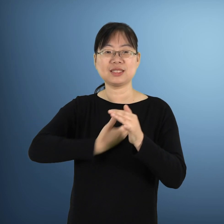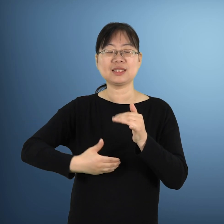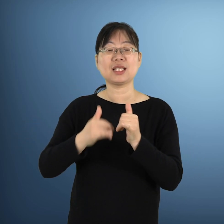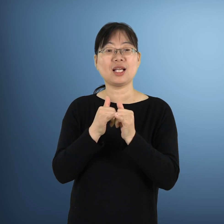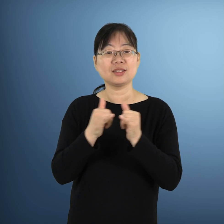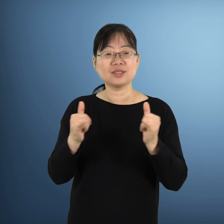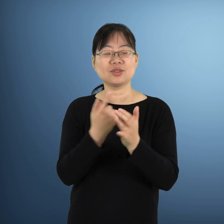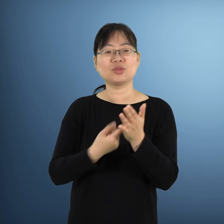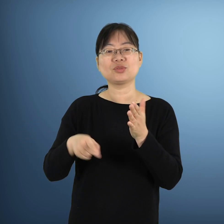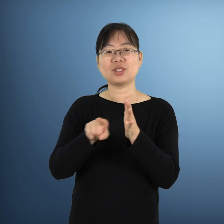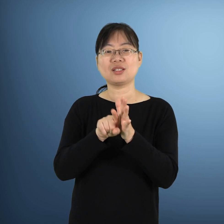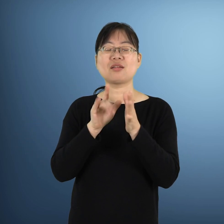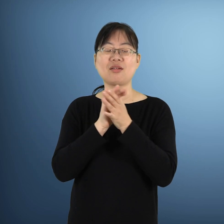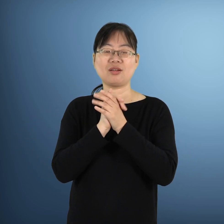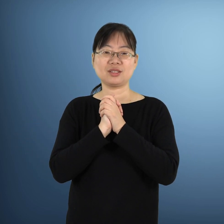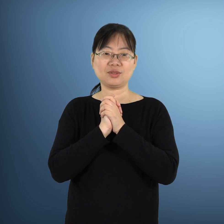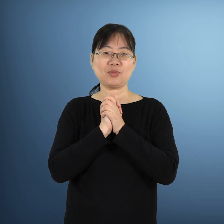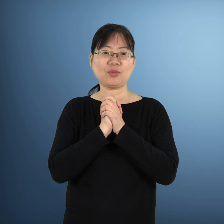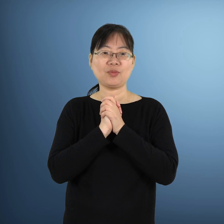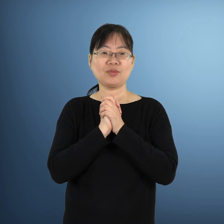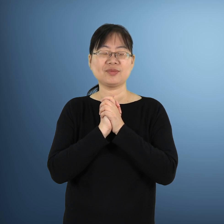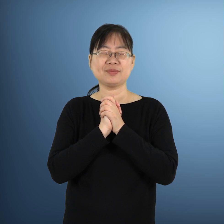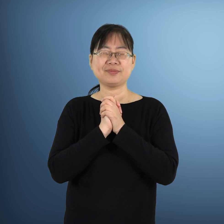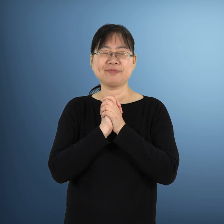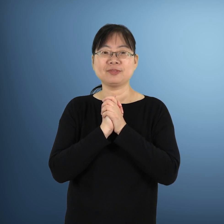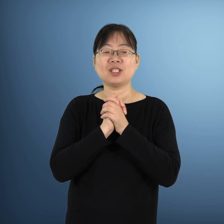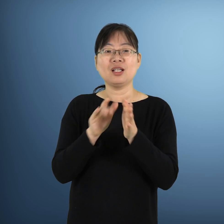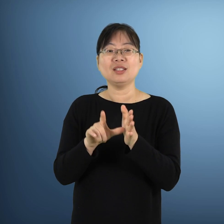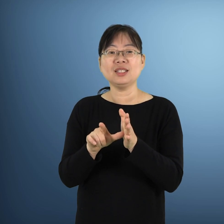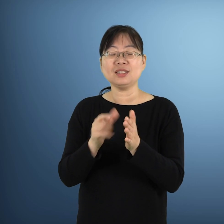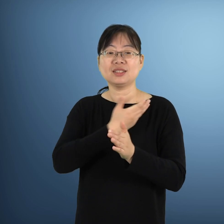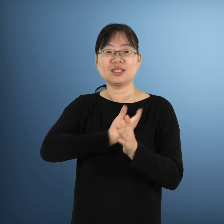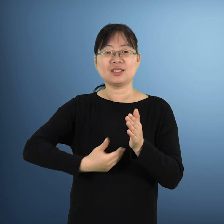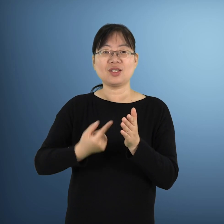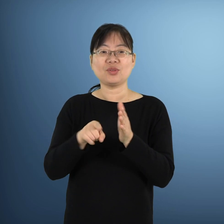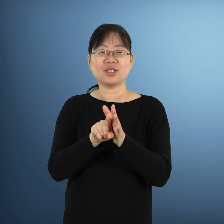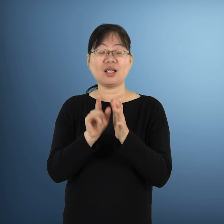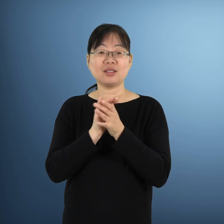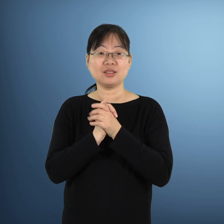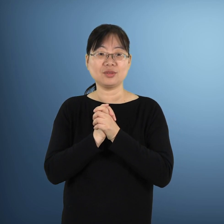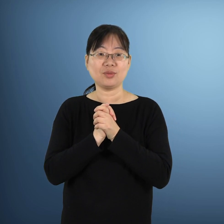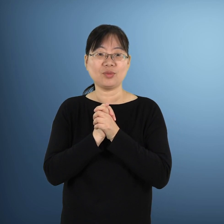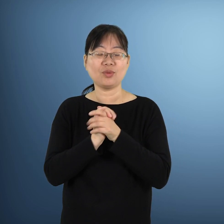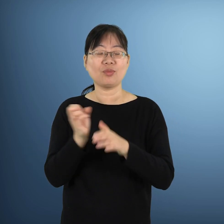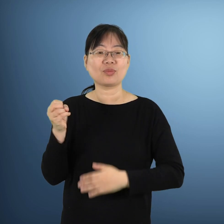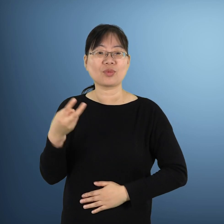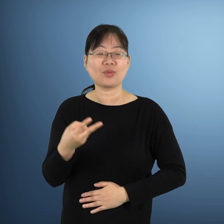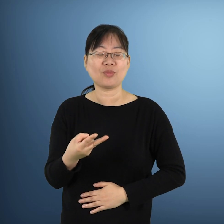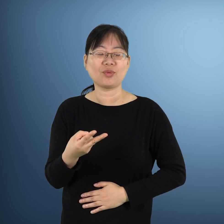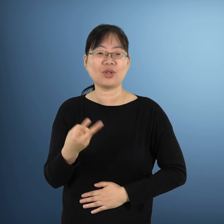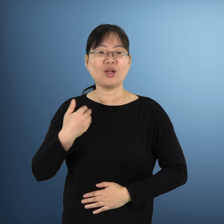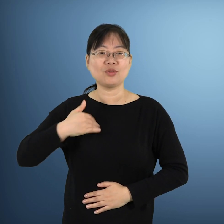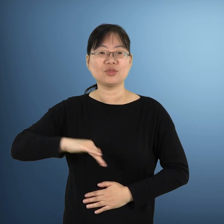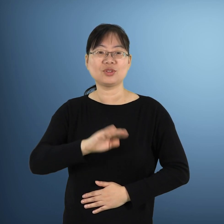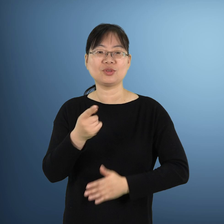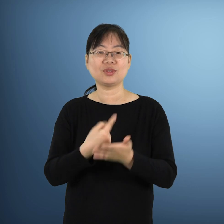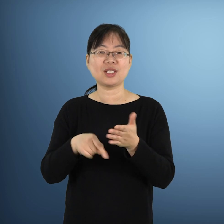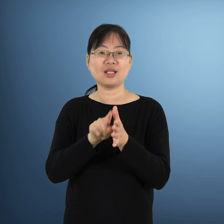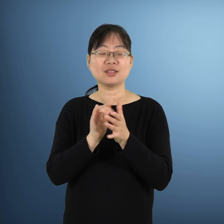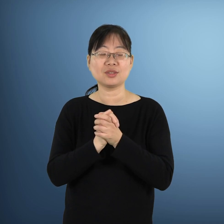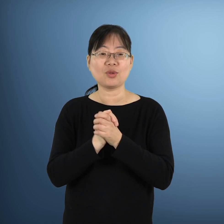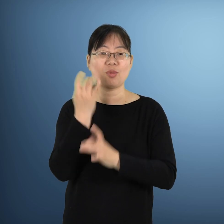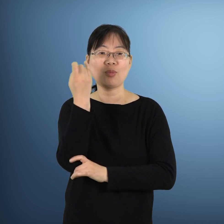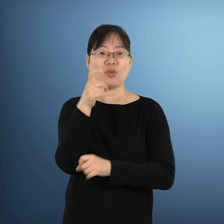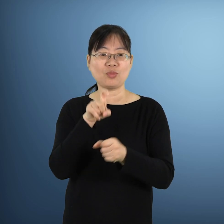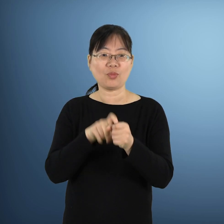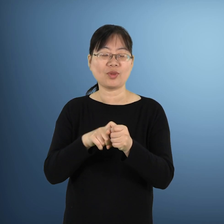제자들을 위해서 기도합니다. 당시 제자들을 위한 기도나 또 우리를 위한 기도나